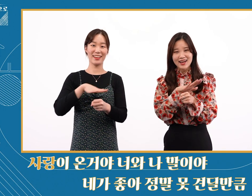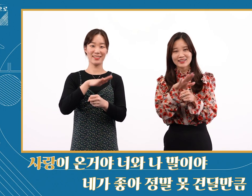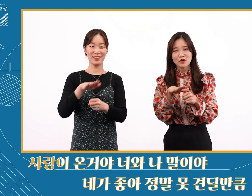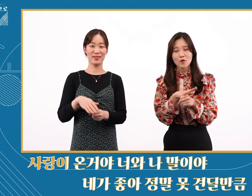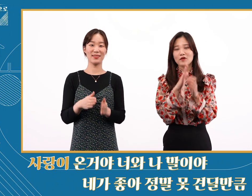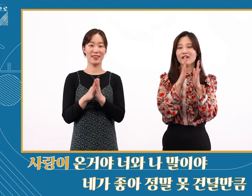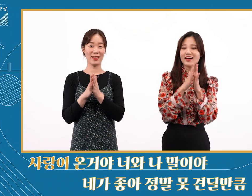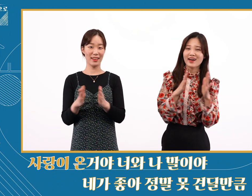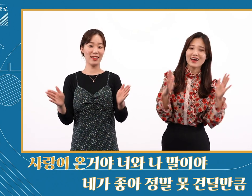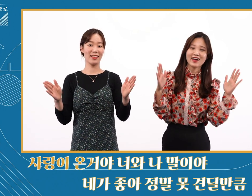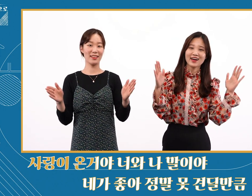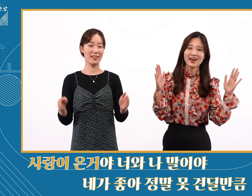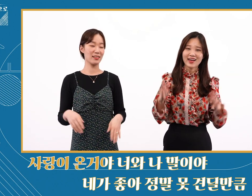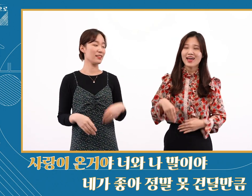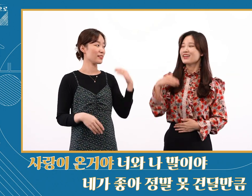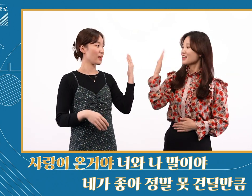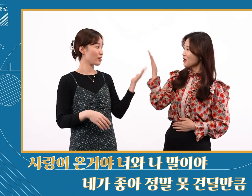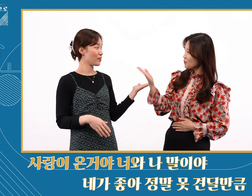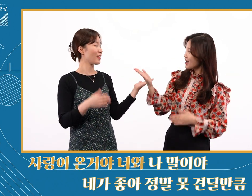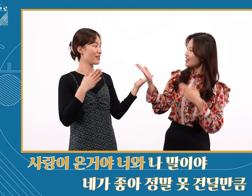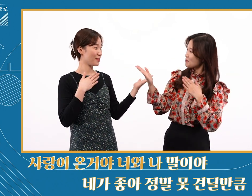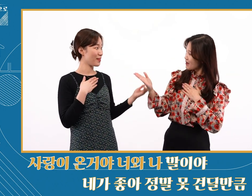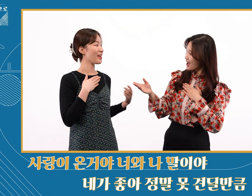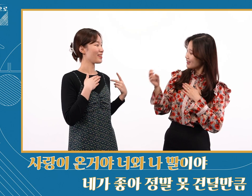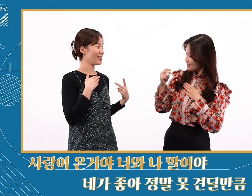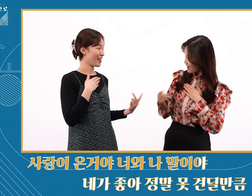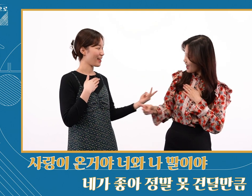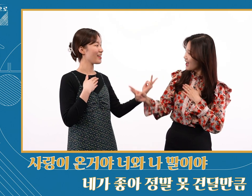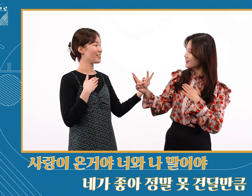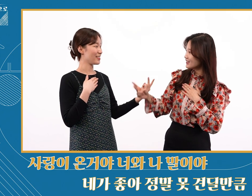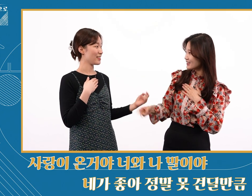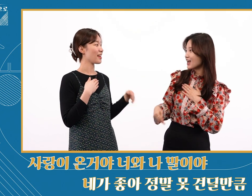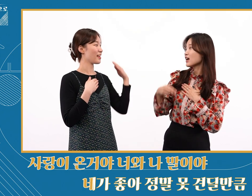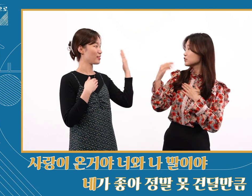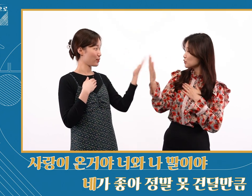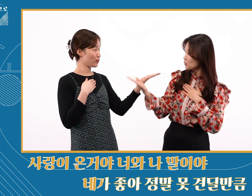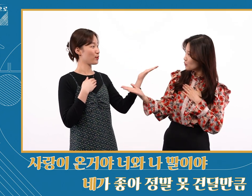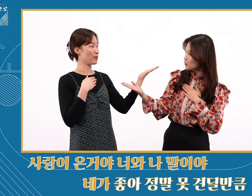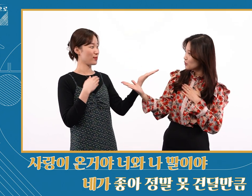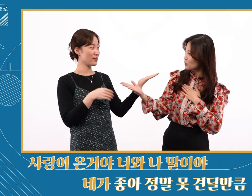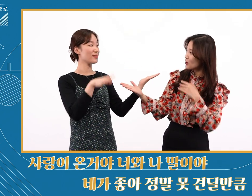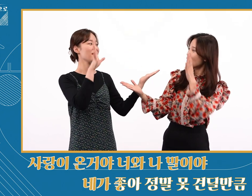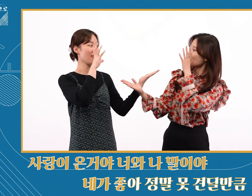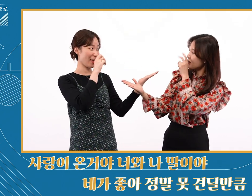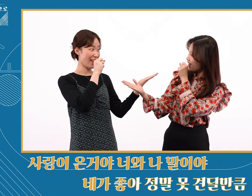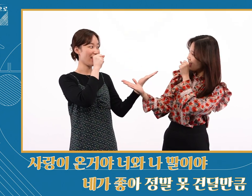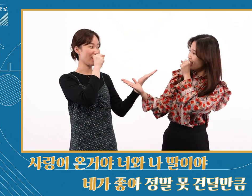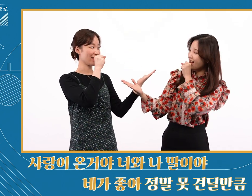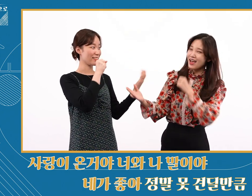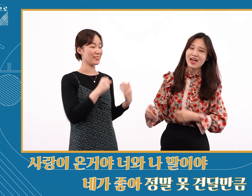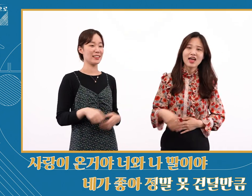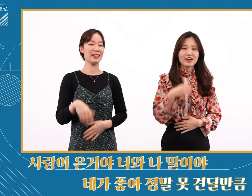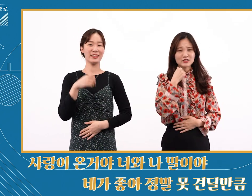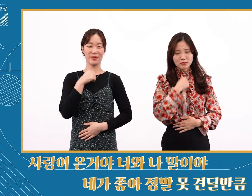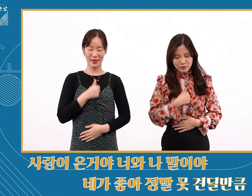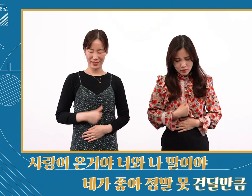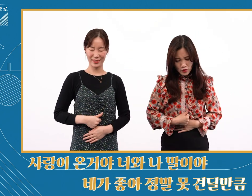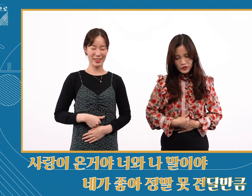사랑이 온 거야 너와 나 말이야 네가 좋아 정말 못